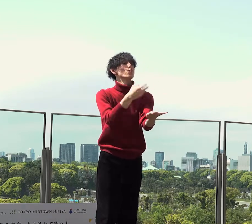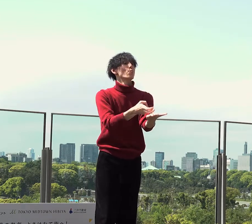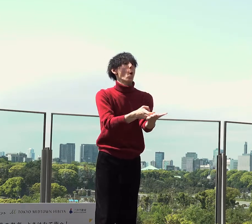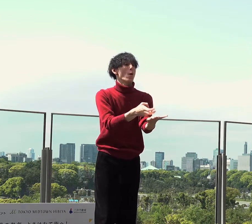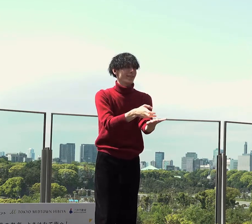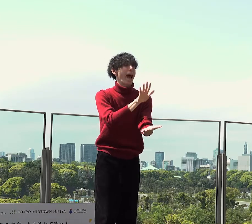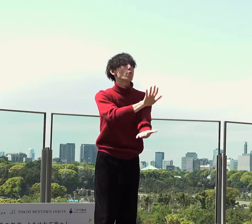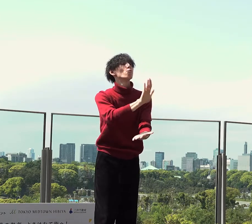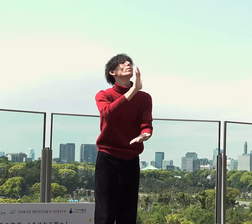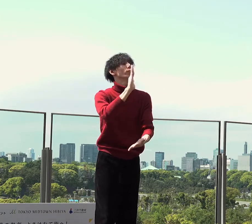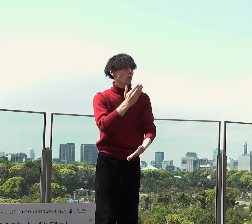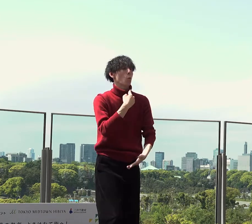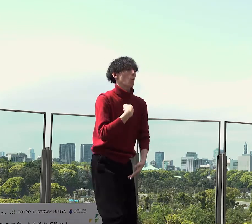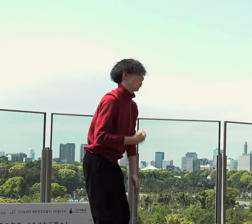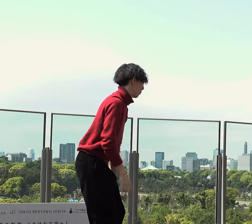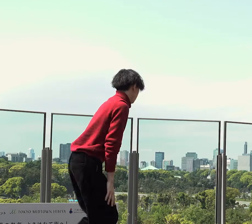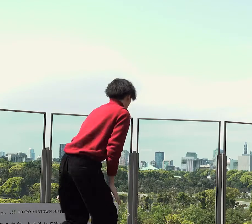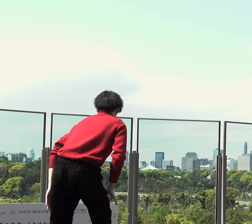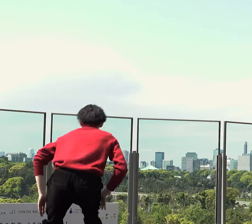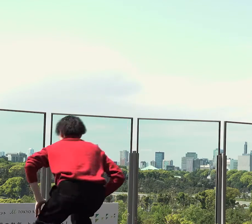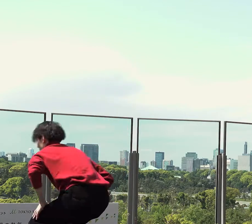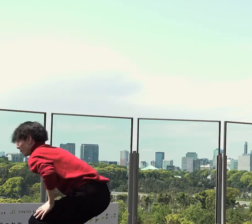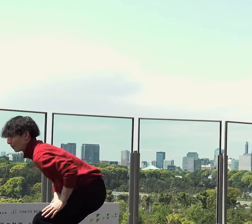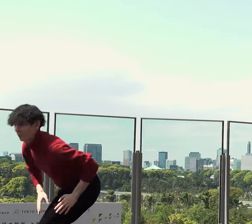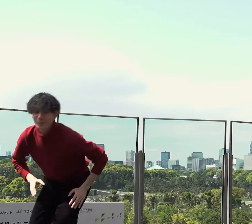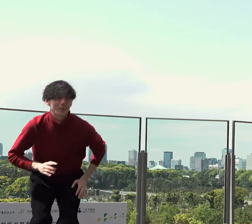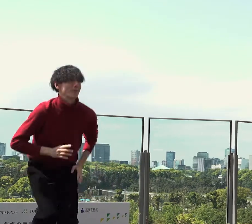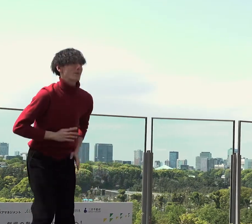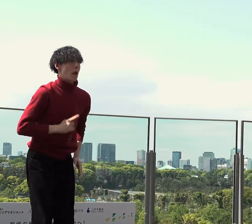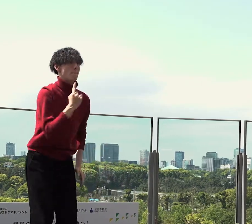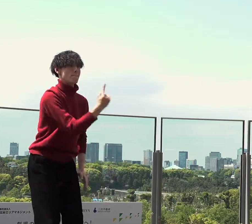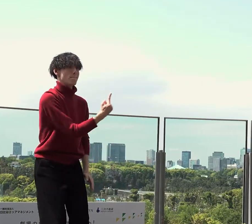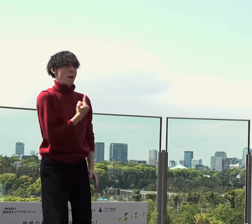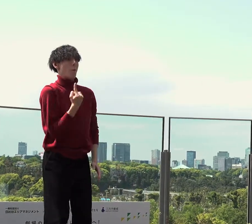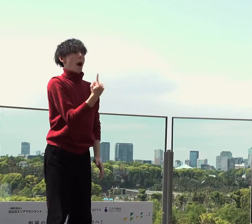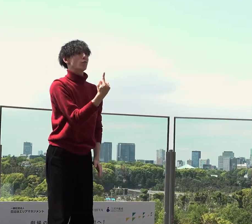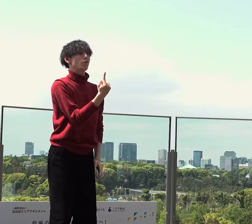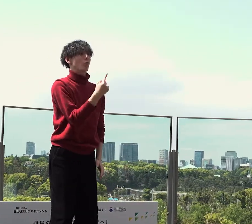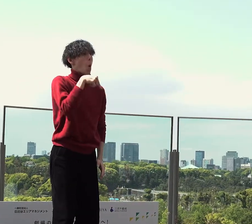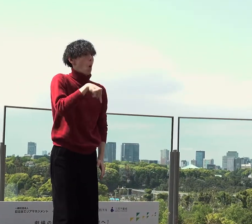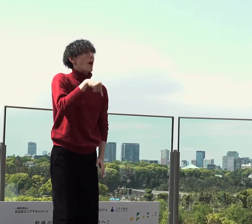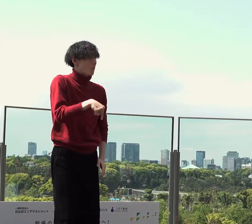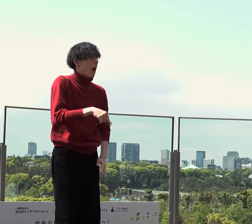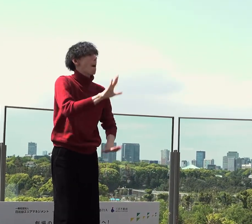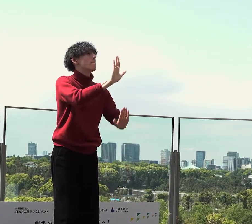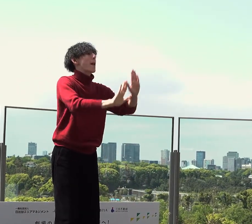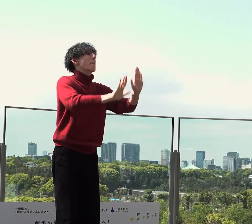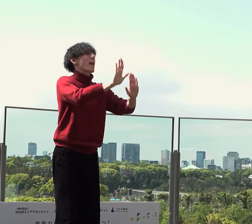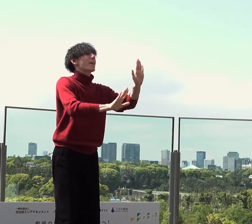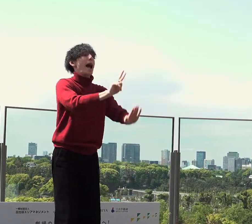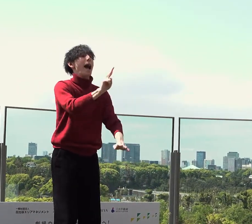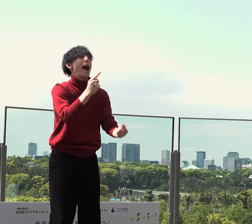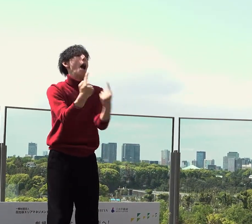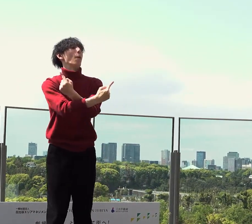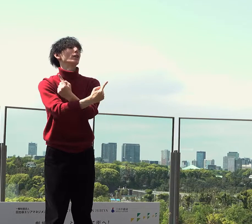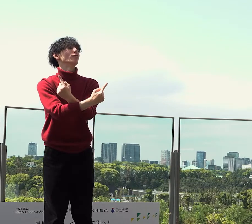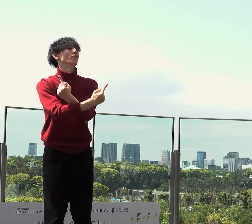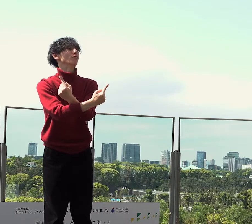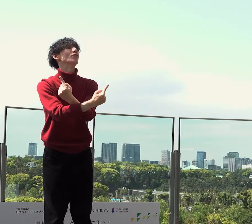の文法でちょっとあるんですけども、このような動き一回転しますと場面が変